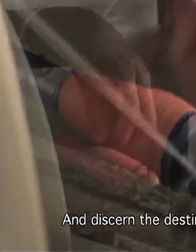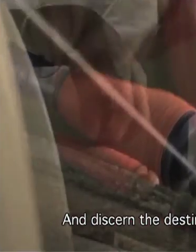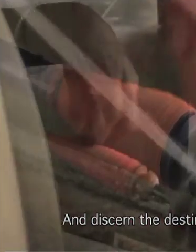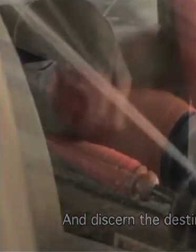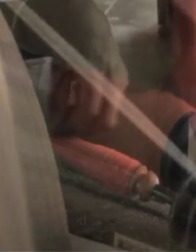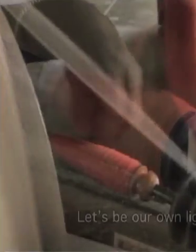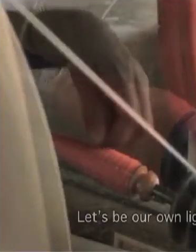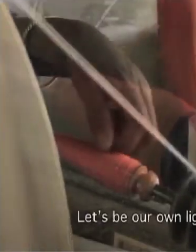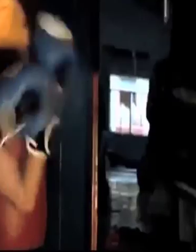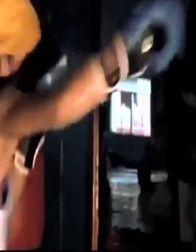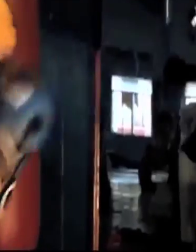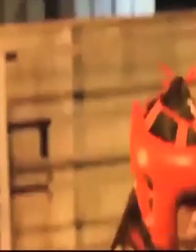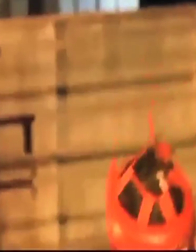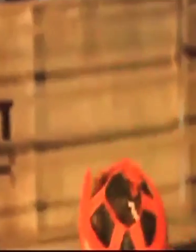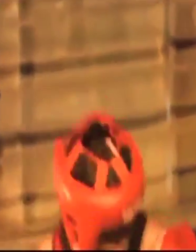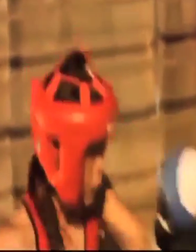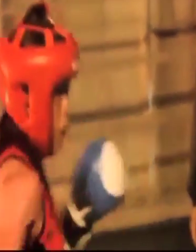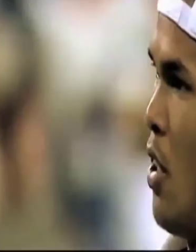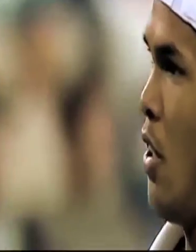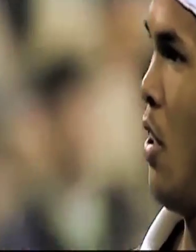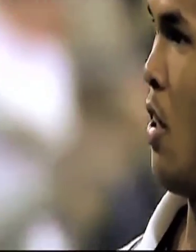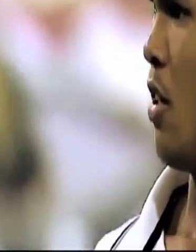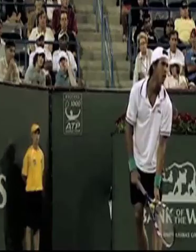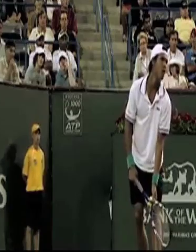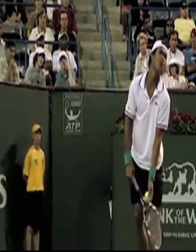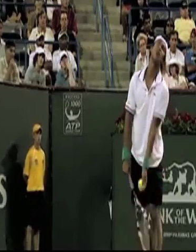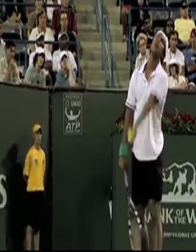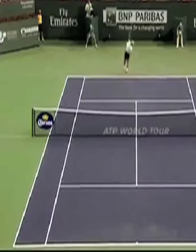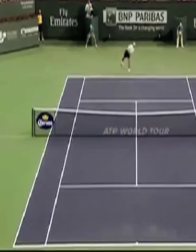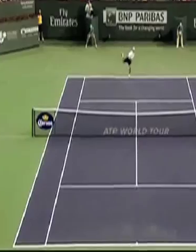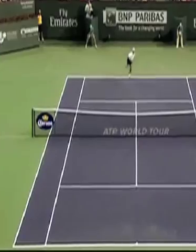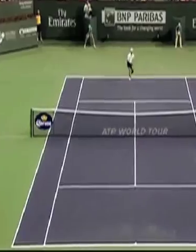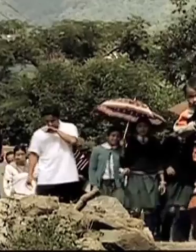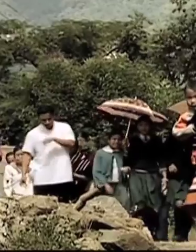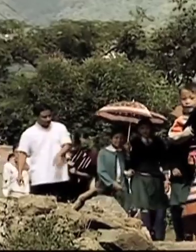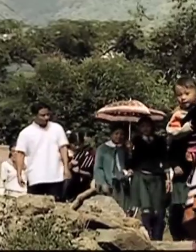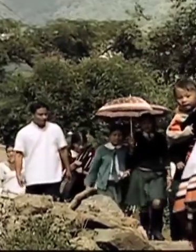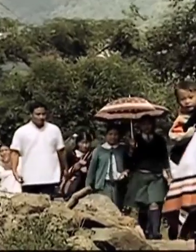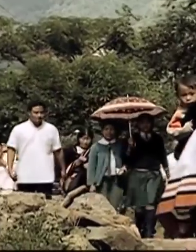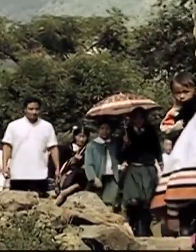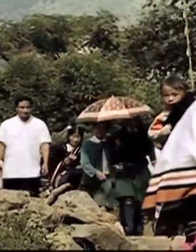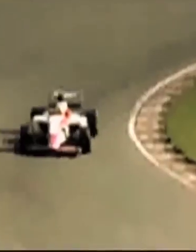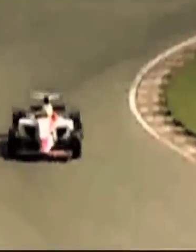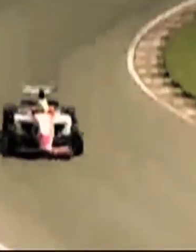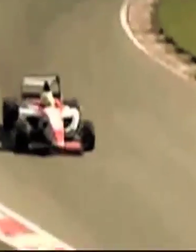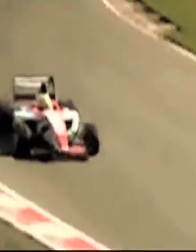सुने, हम अपना दीपक स्वयं बने, हम अपना